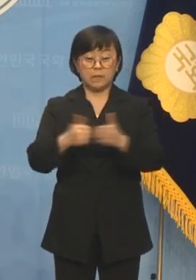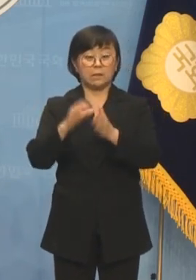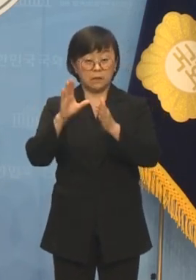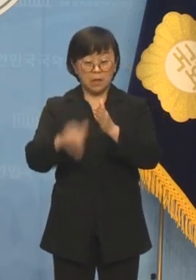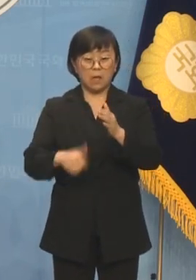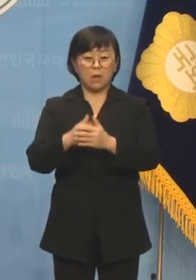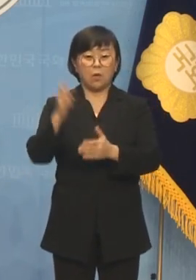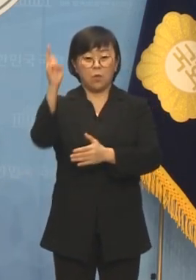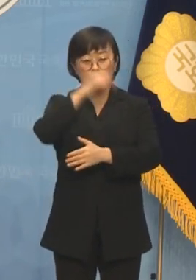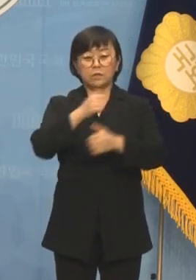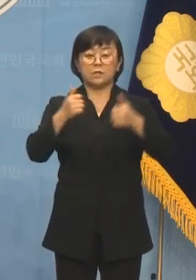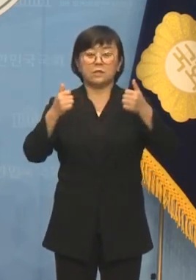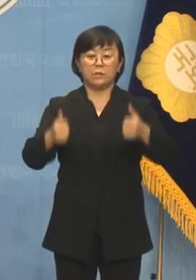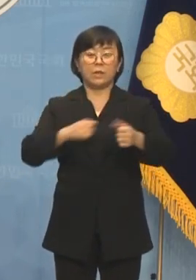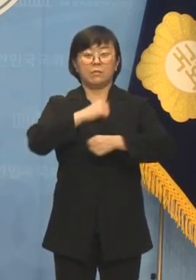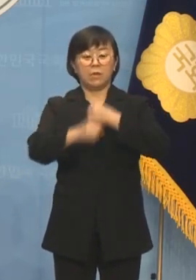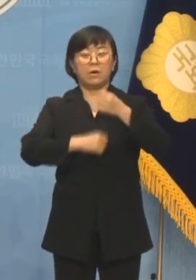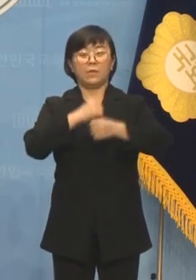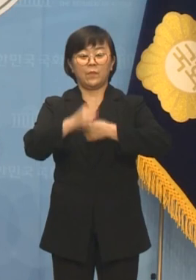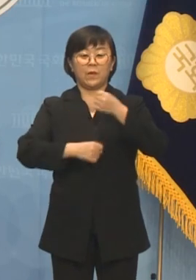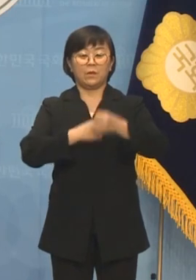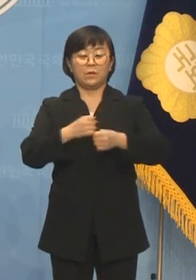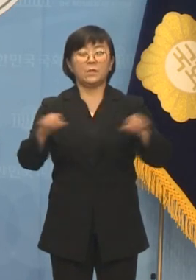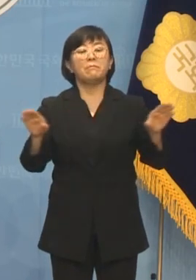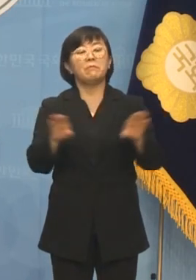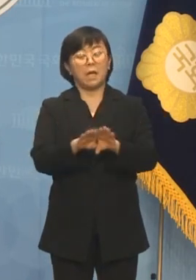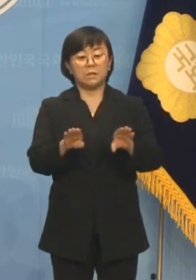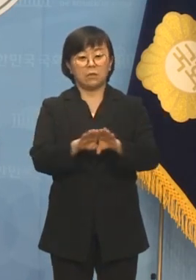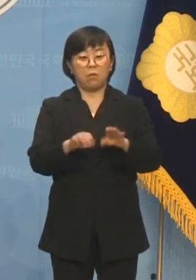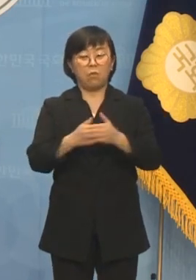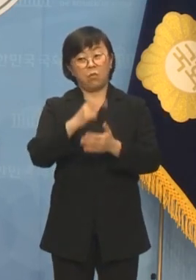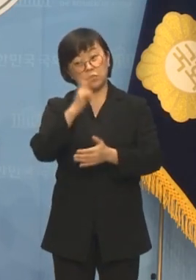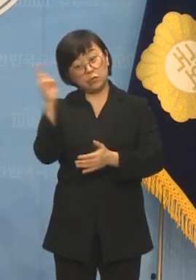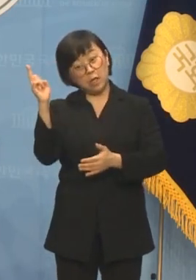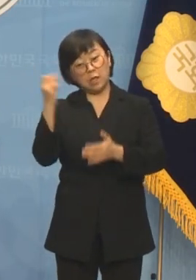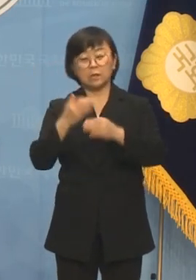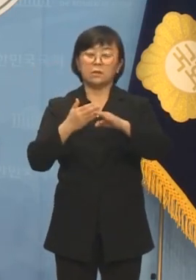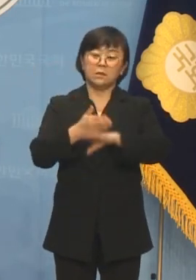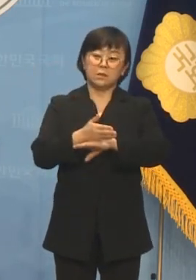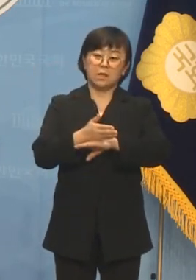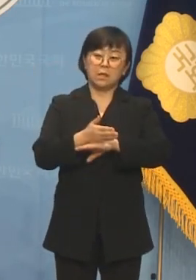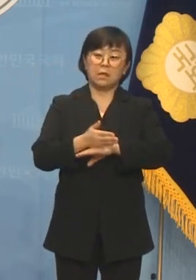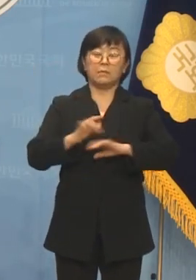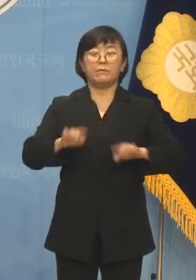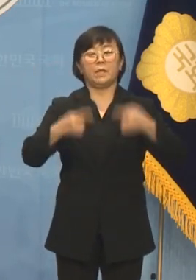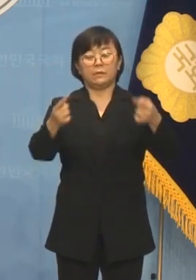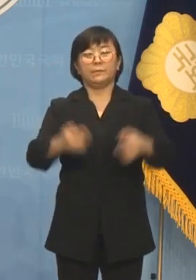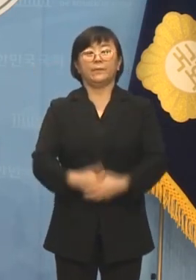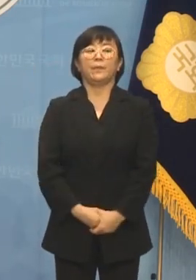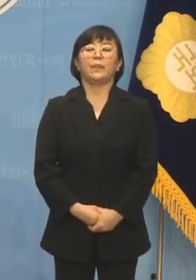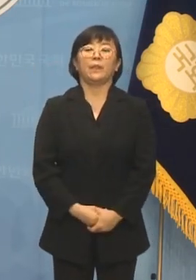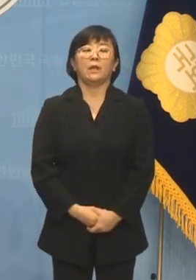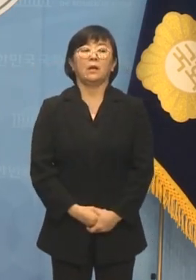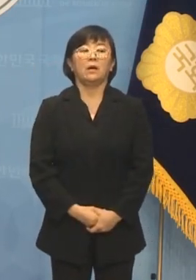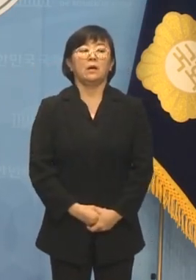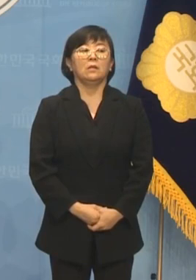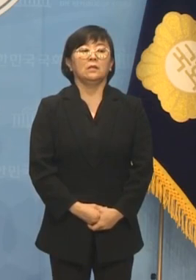오전 재판에 마음대로 불출석하고 오후에야 장 출석했습니다